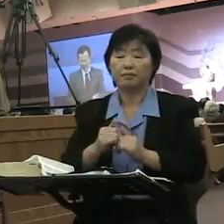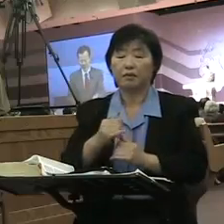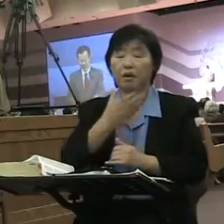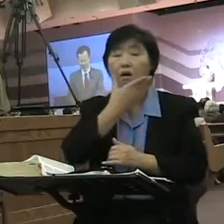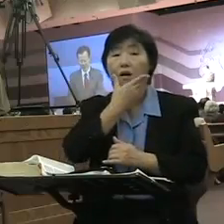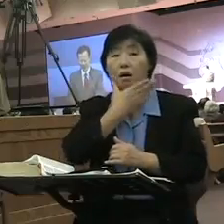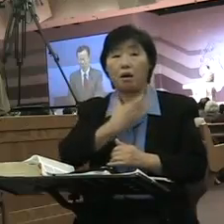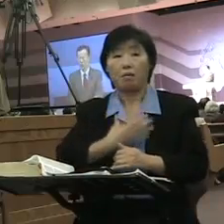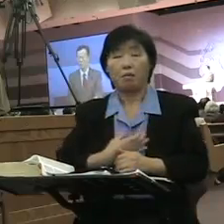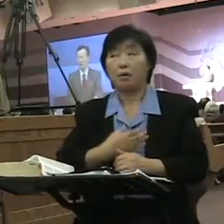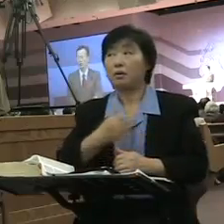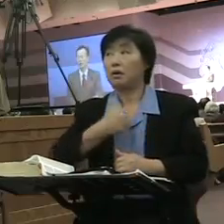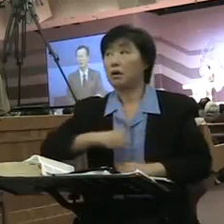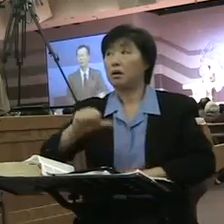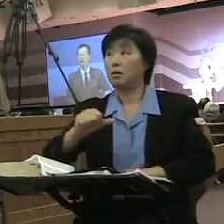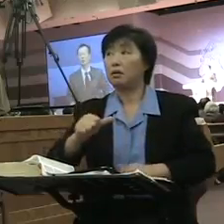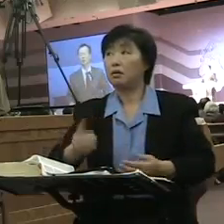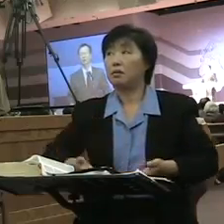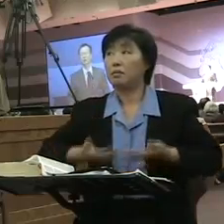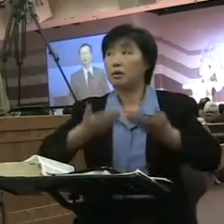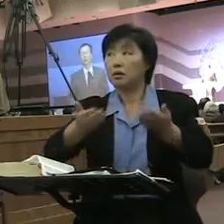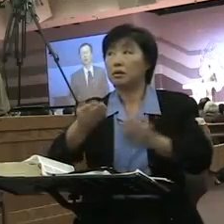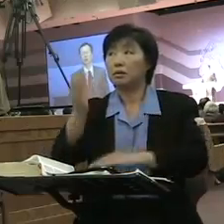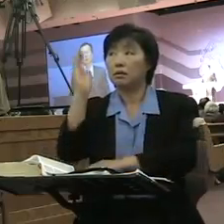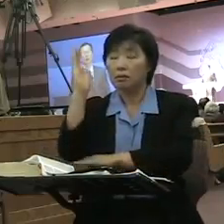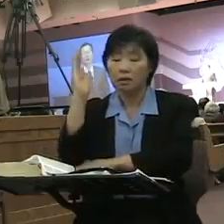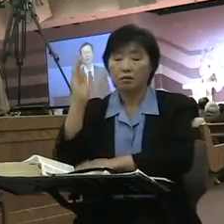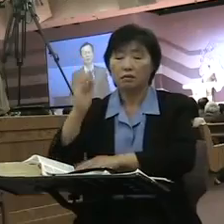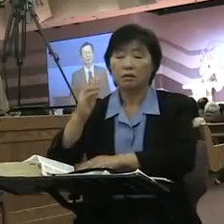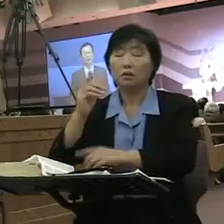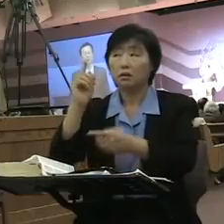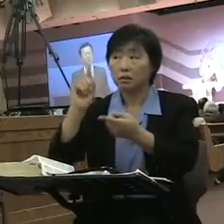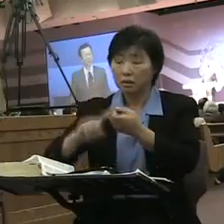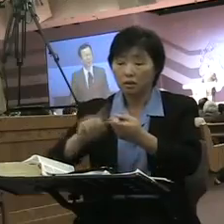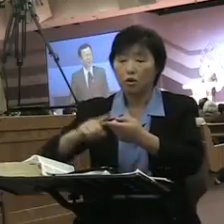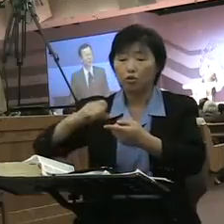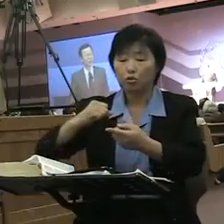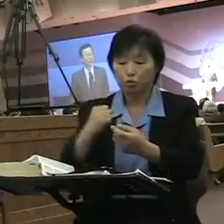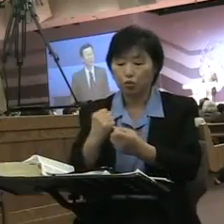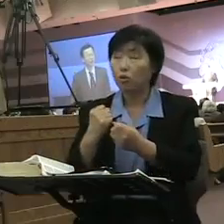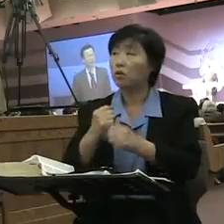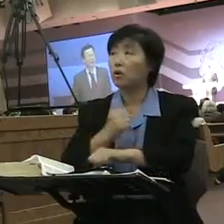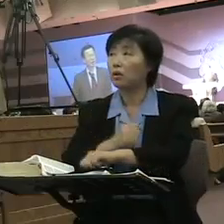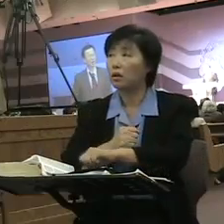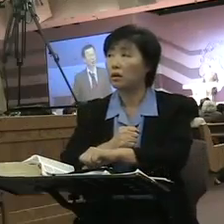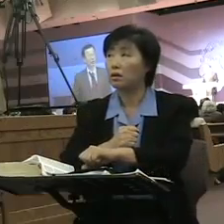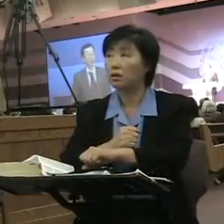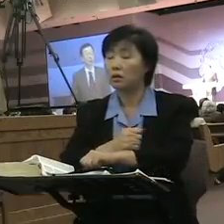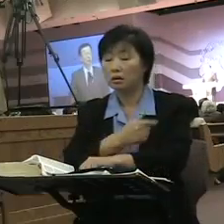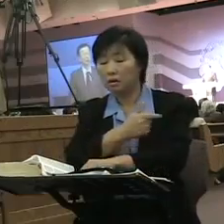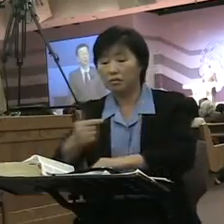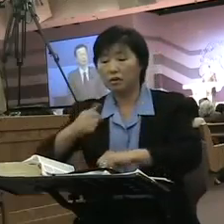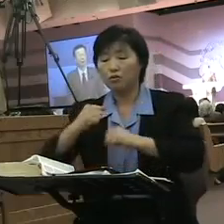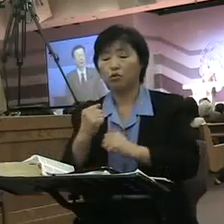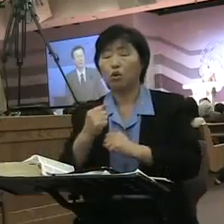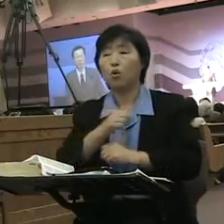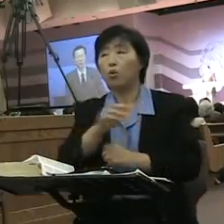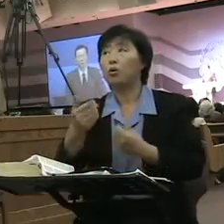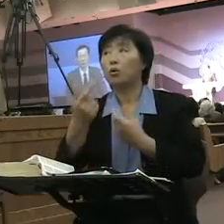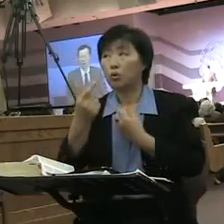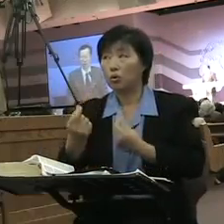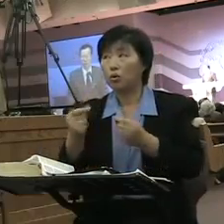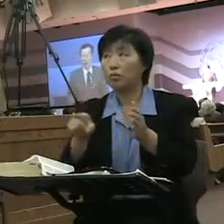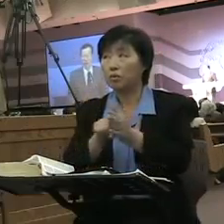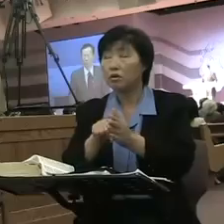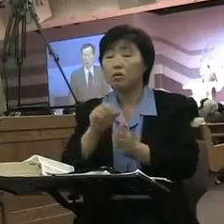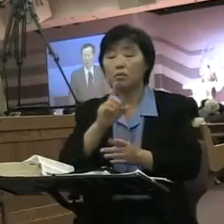아브라함의 그 아들을 바치라는 그 말씀을 그대로 순종하였던 것은 엄청난 순종이었죠. 우리 역시 우리의 그